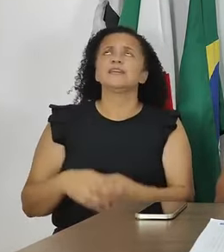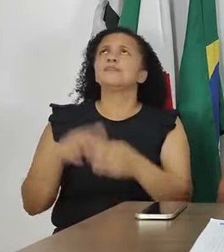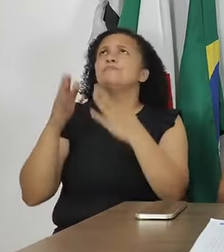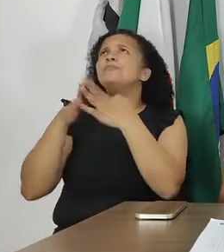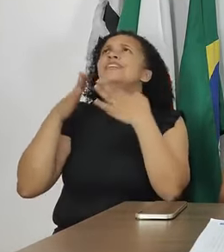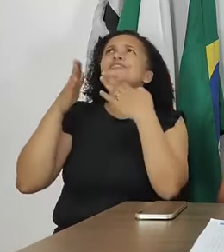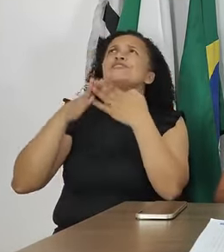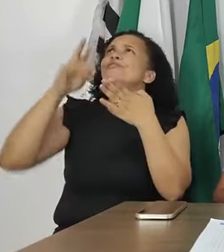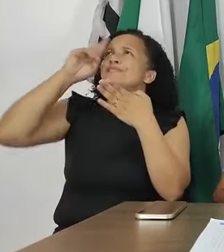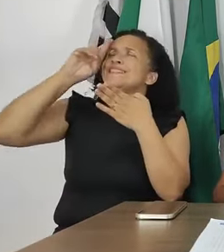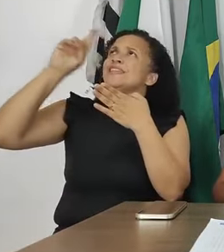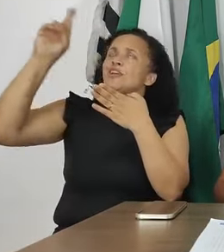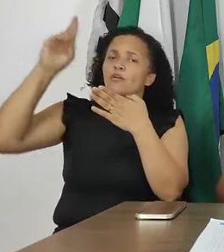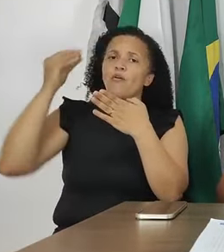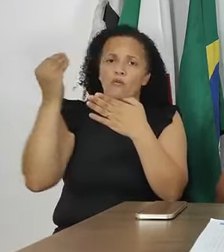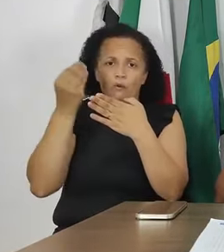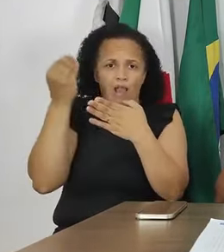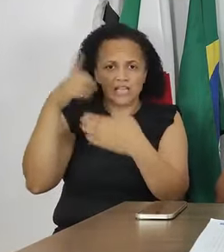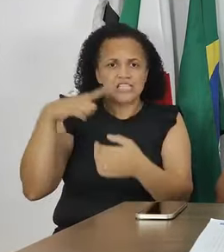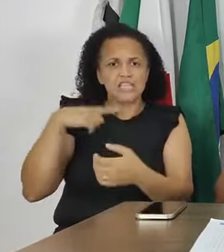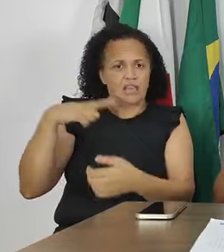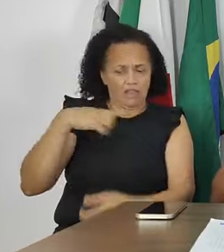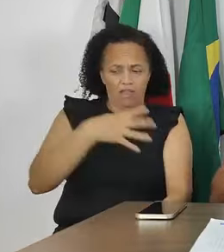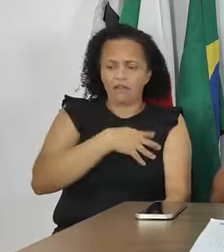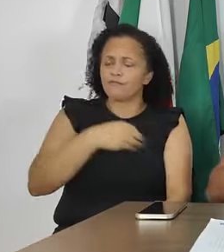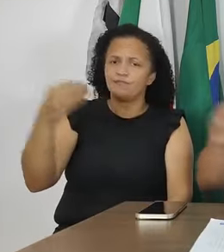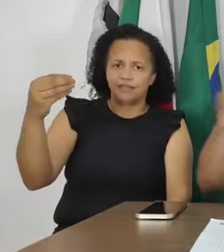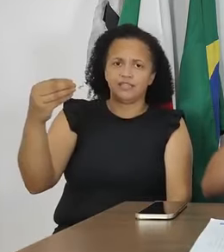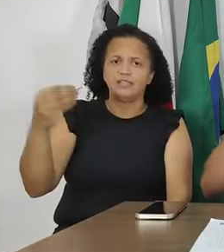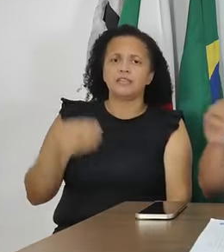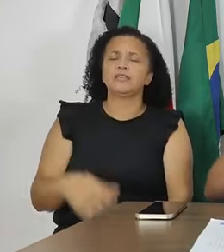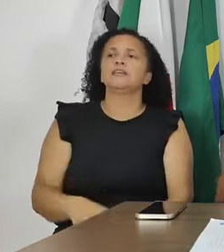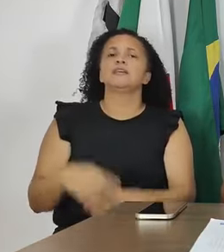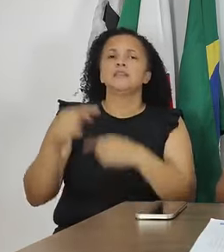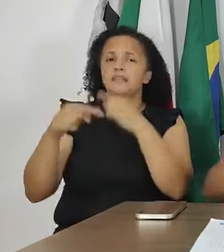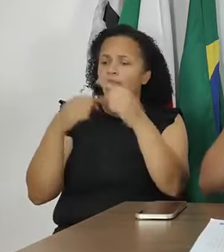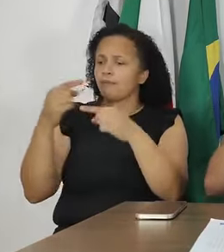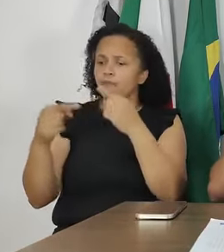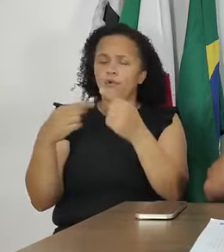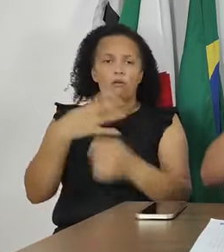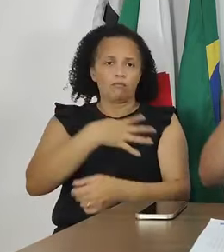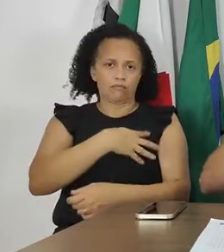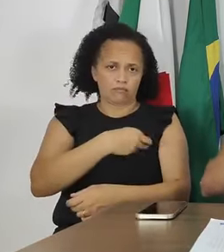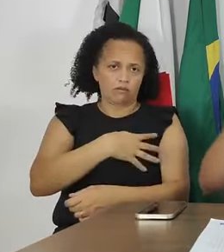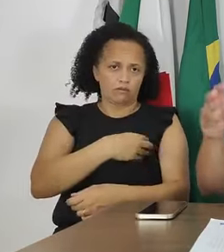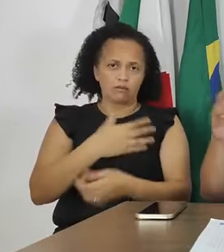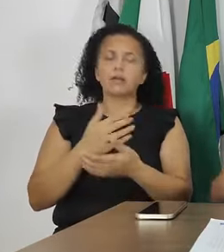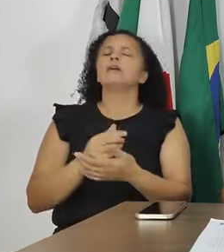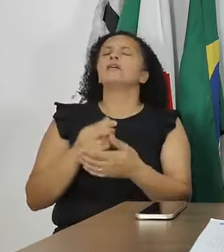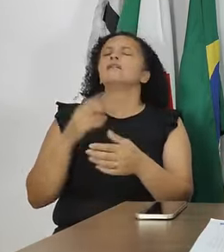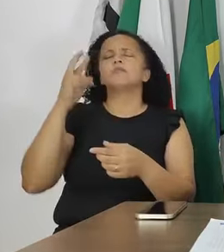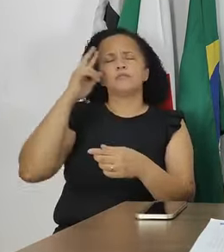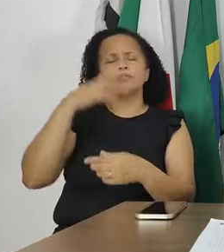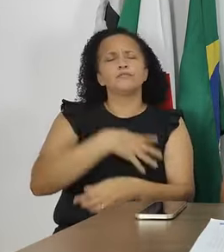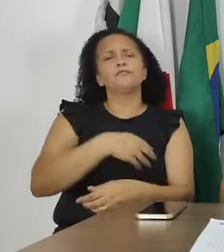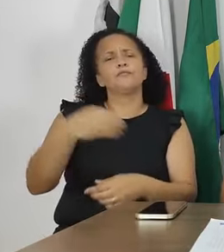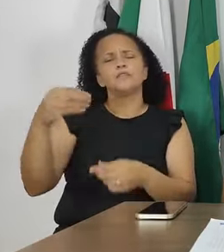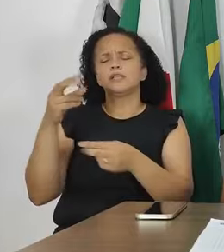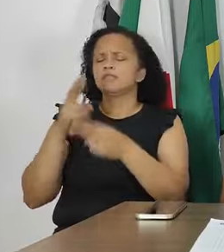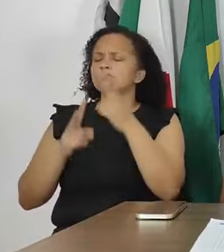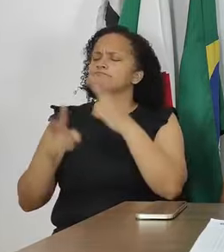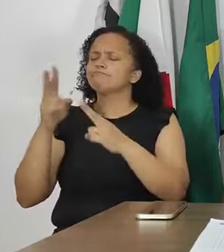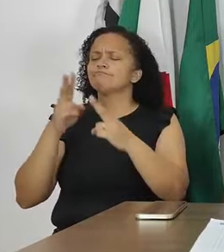lhe concedesse esse filho, ela, depois que ele desmamasse, ele iria servir o Senhor todos os dias da